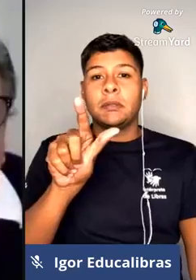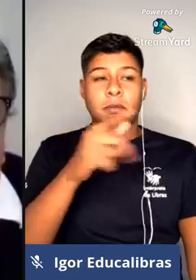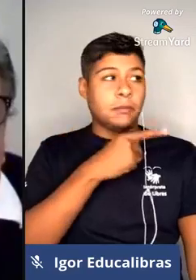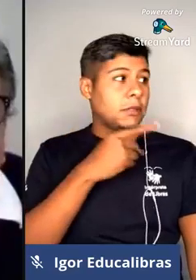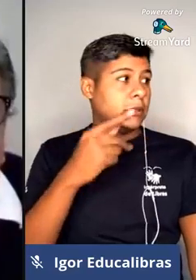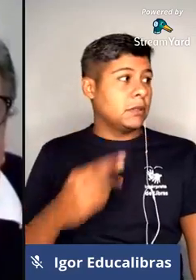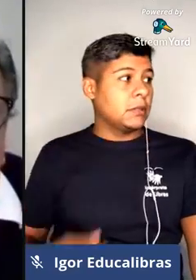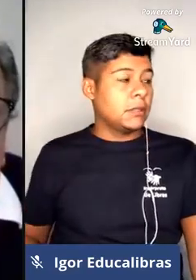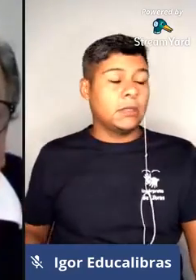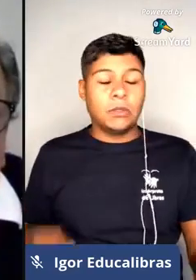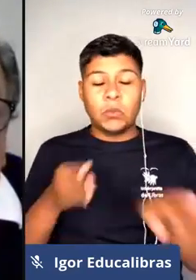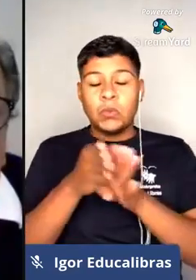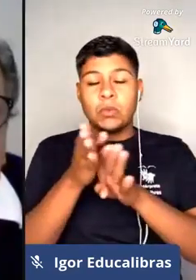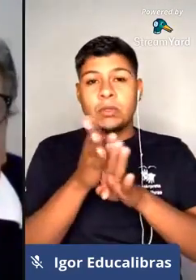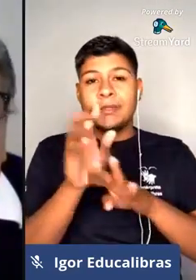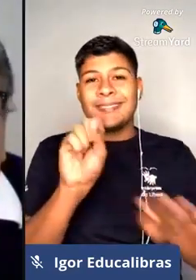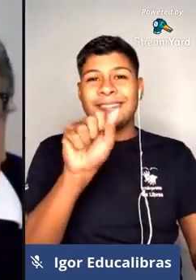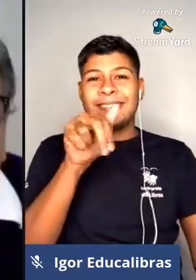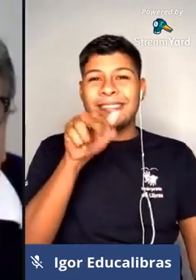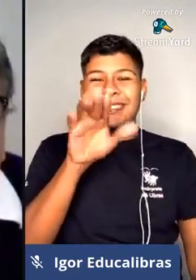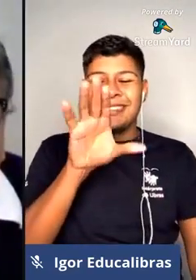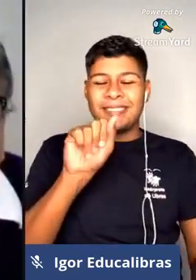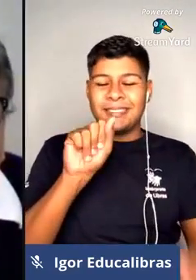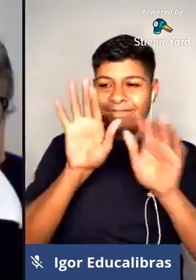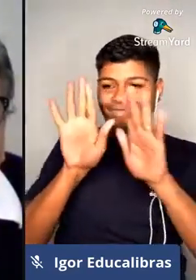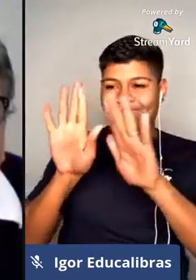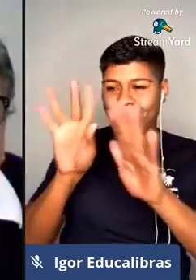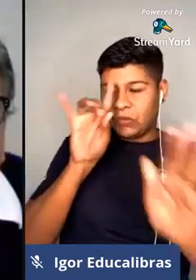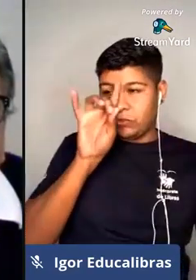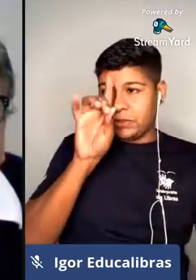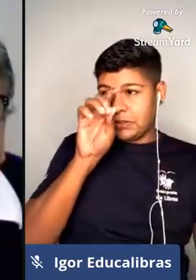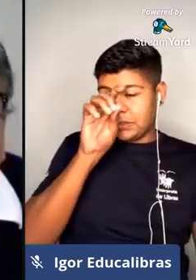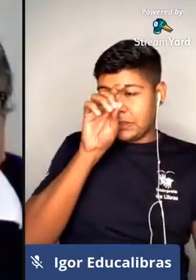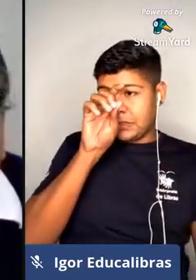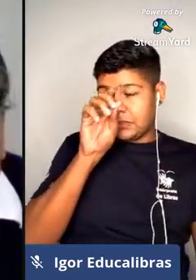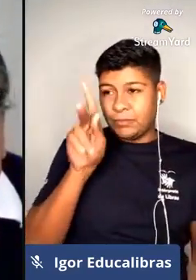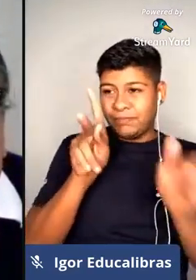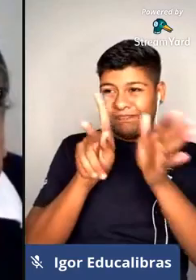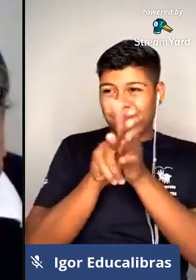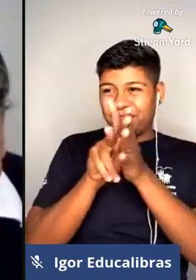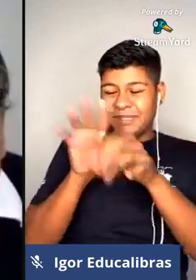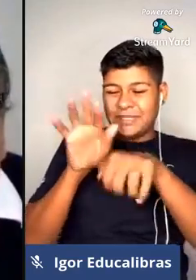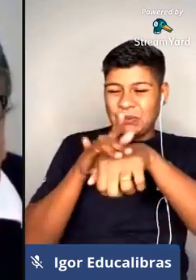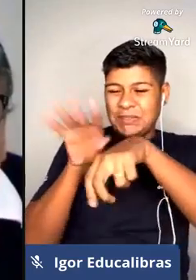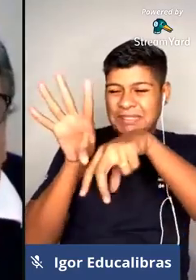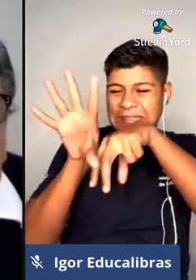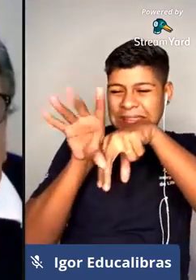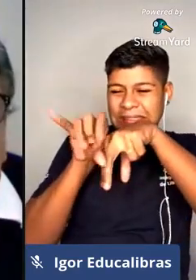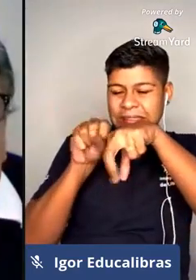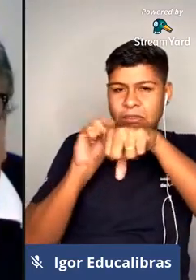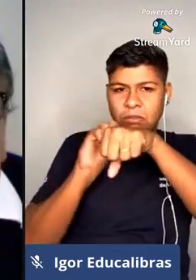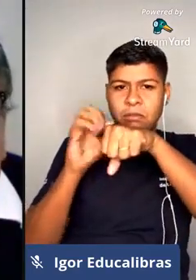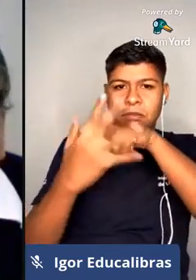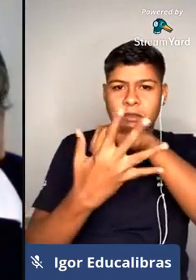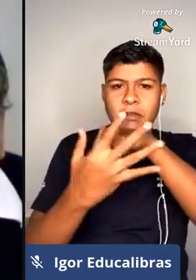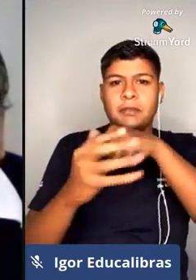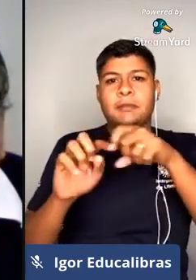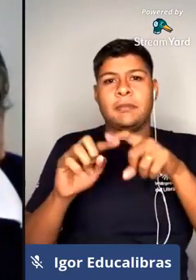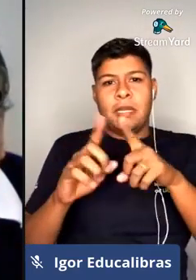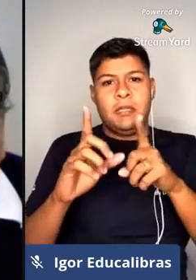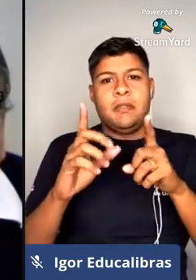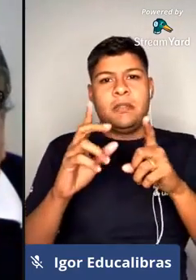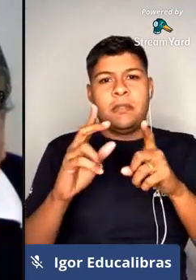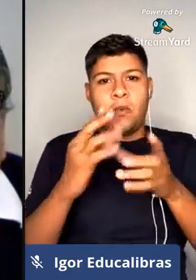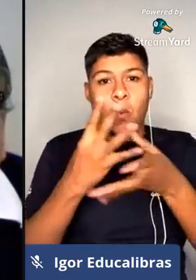presidentes do Conselho, a Sandra está hospitalizada, está no tratamento lá da Covid, né? Mas logo vai sair dessa.